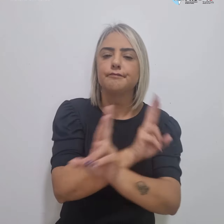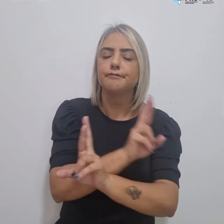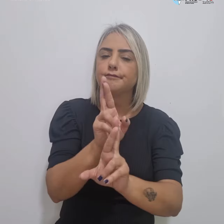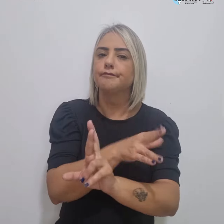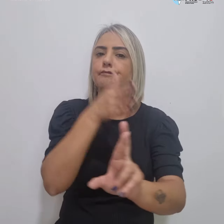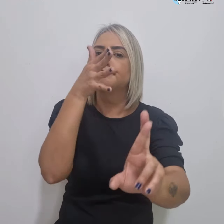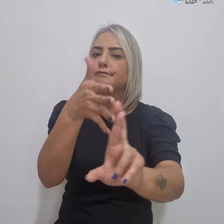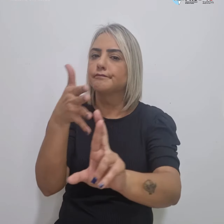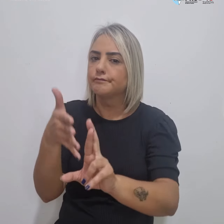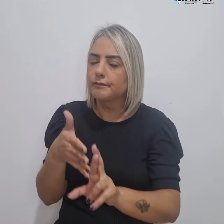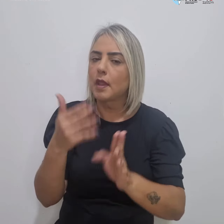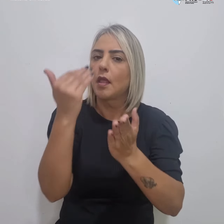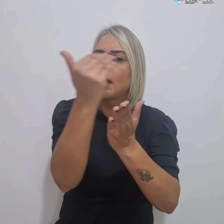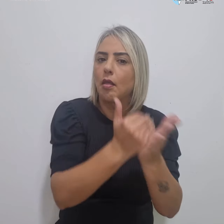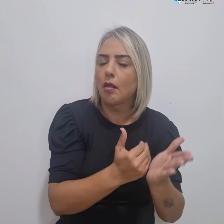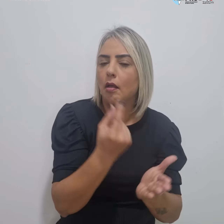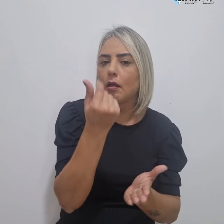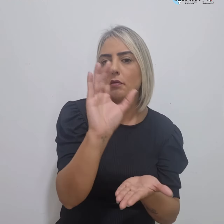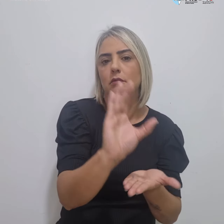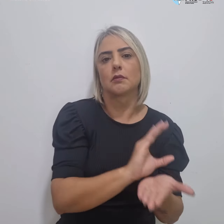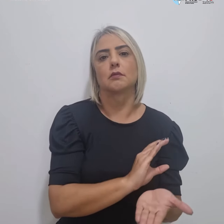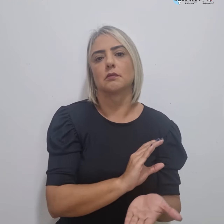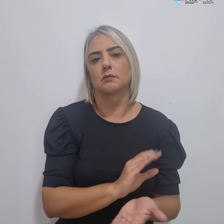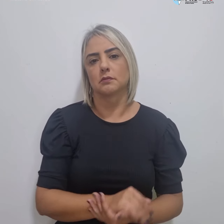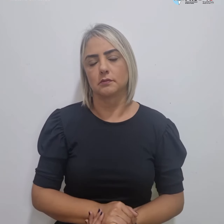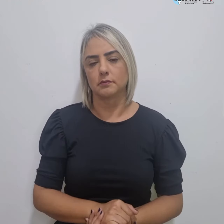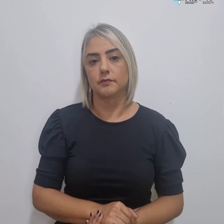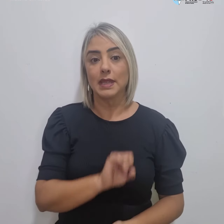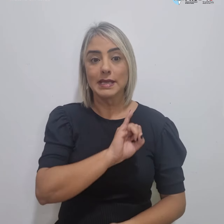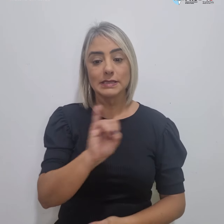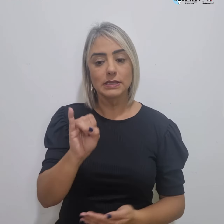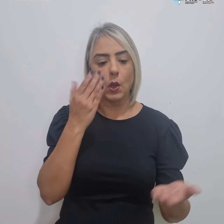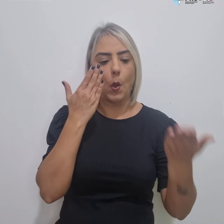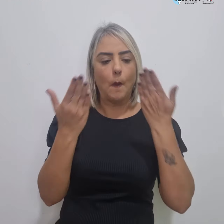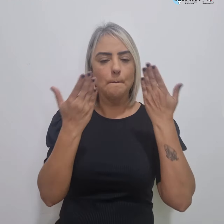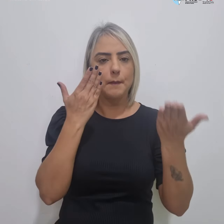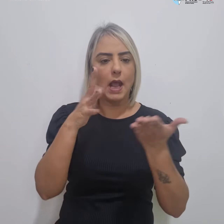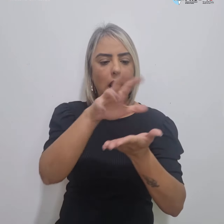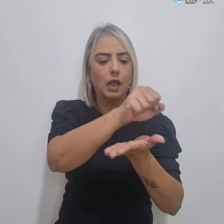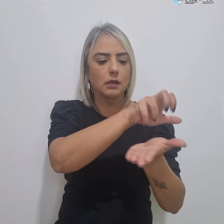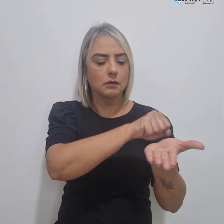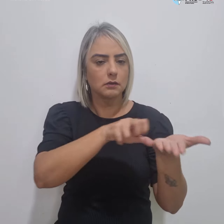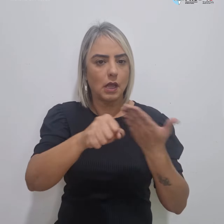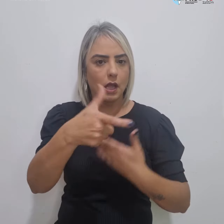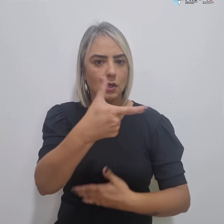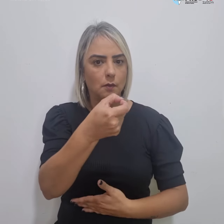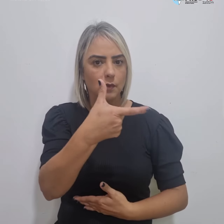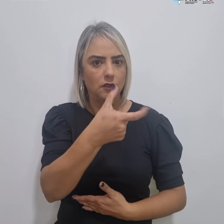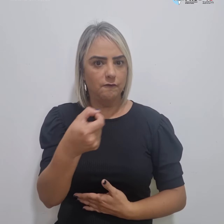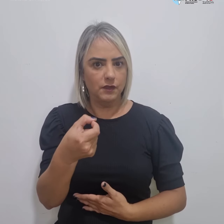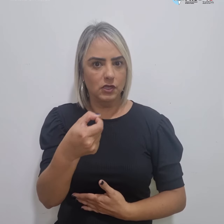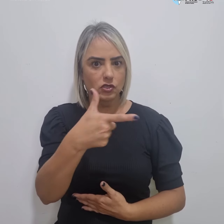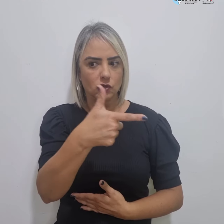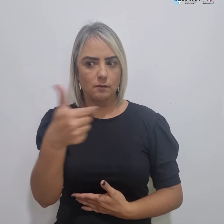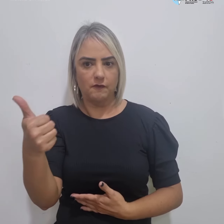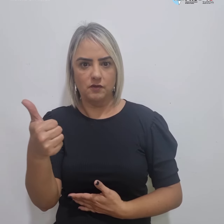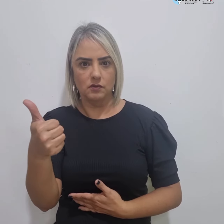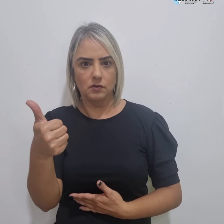direta com a redução do orçamento. Se comparar dos dados de 2020 e 2021,